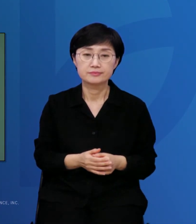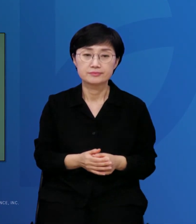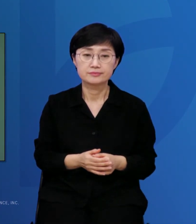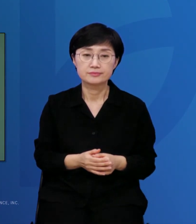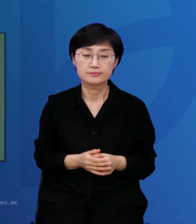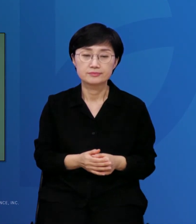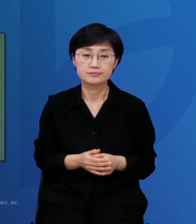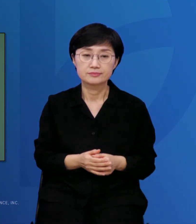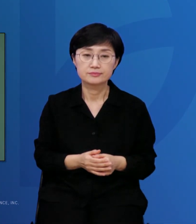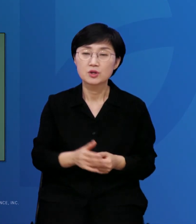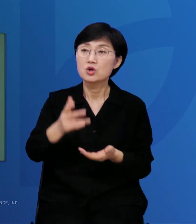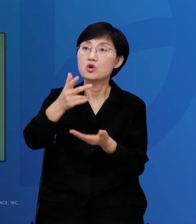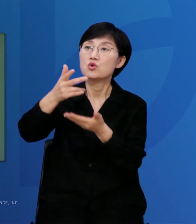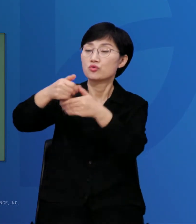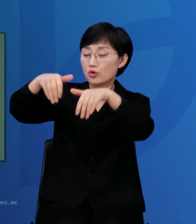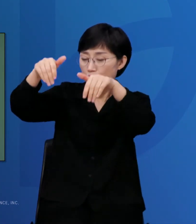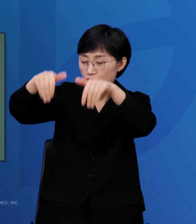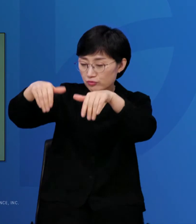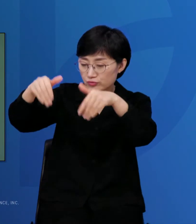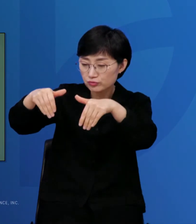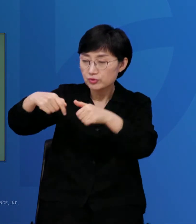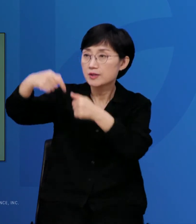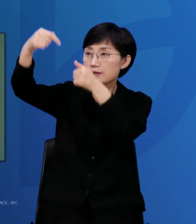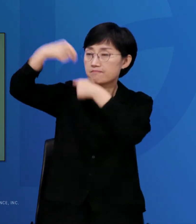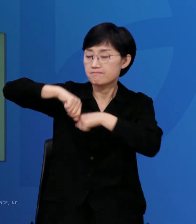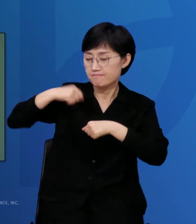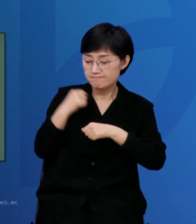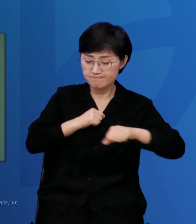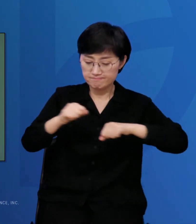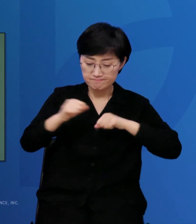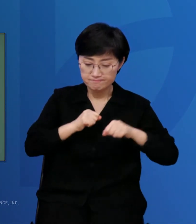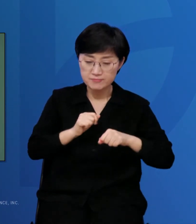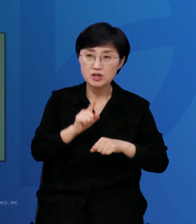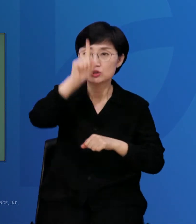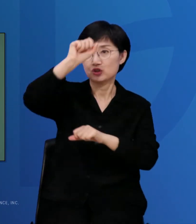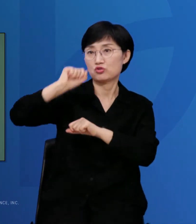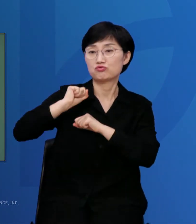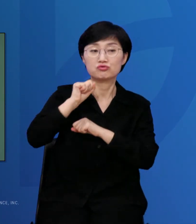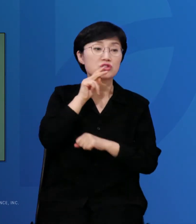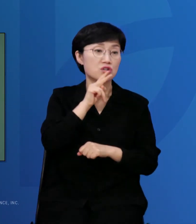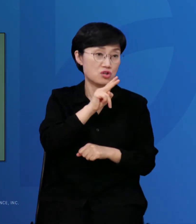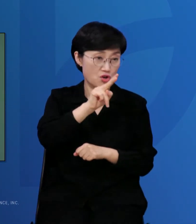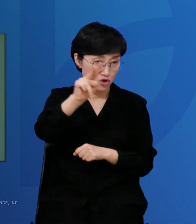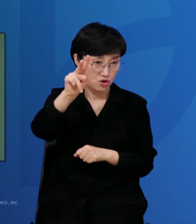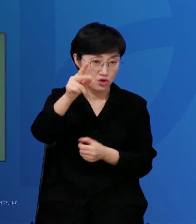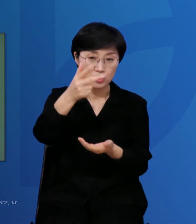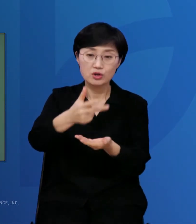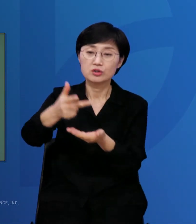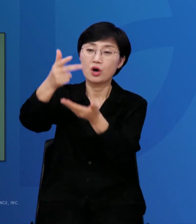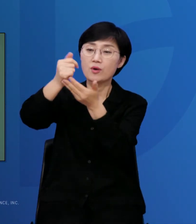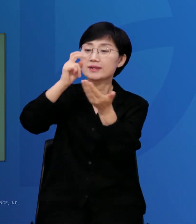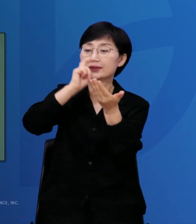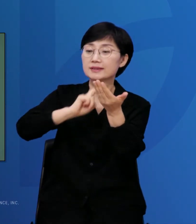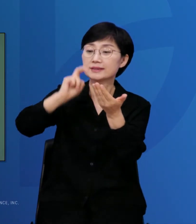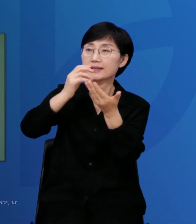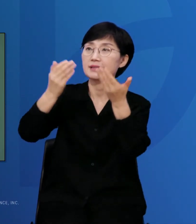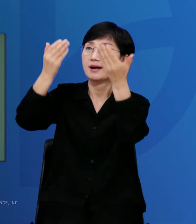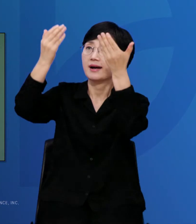听从他命令，成全他旨意，有大能的天使都要称颂耶和华。 그에게 수종들며 그의 뜻을 행하는 모든 천군이여 여호와를 송축하라.